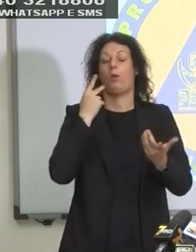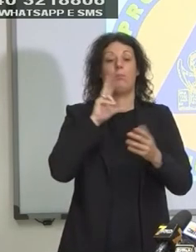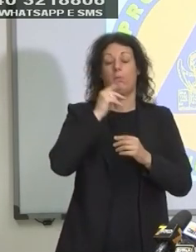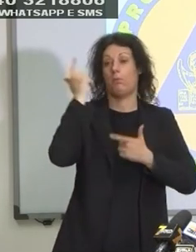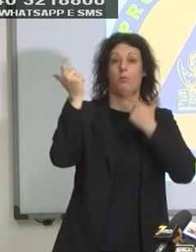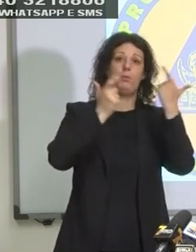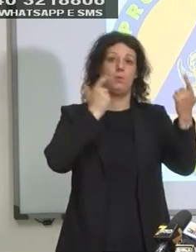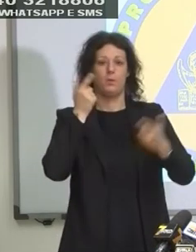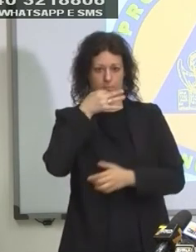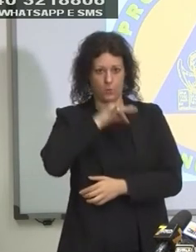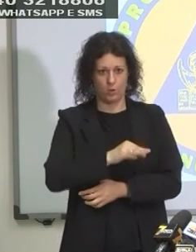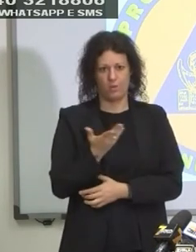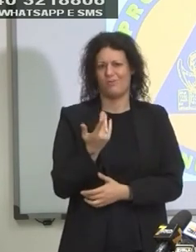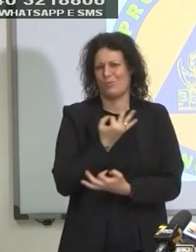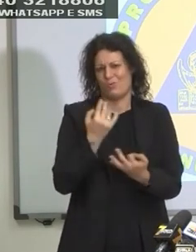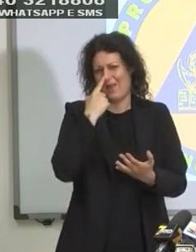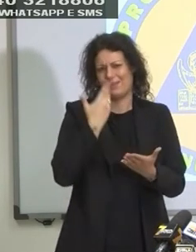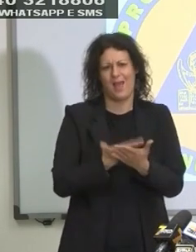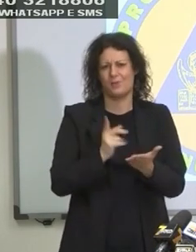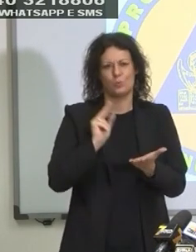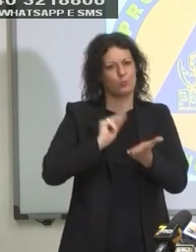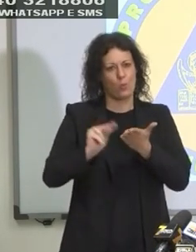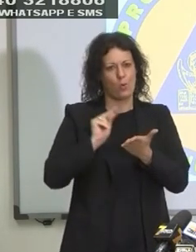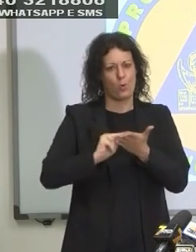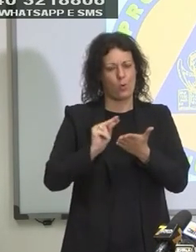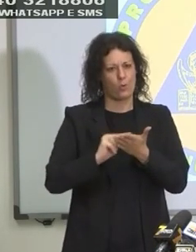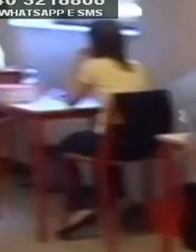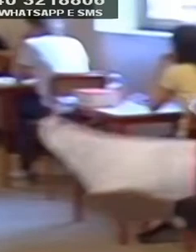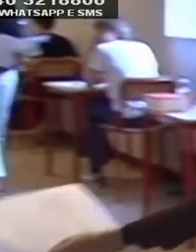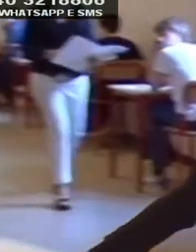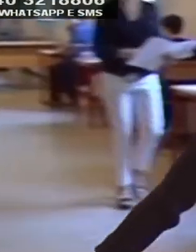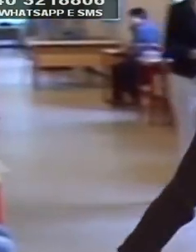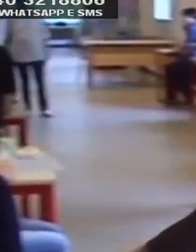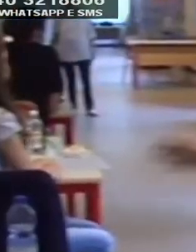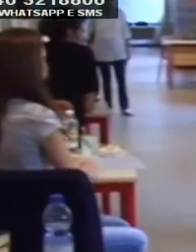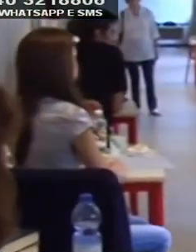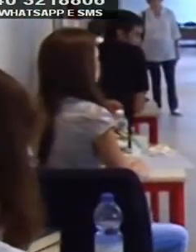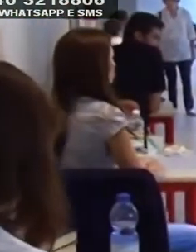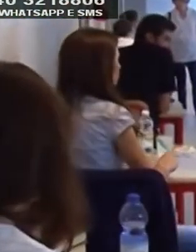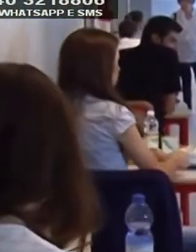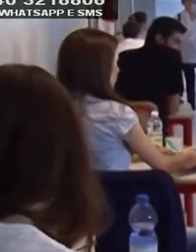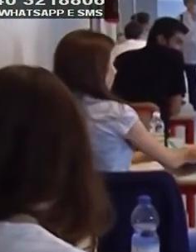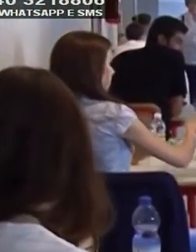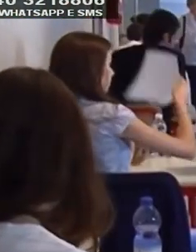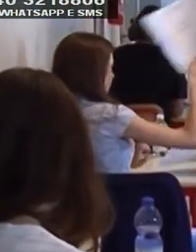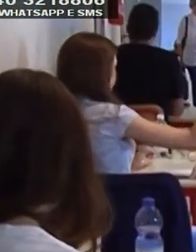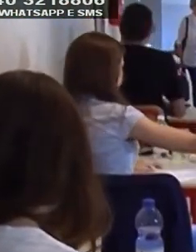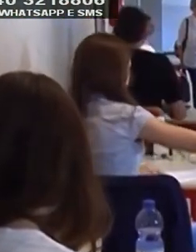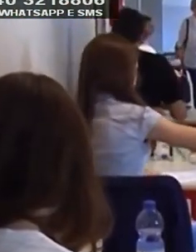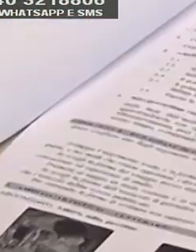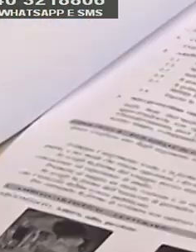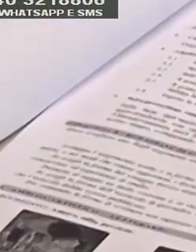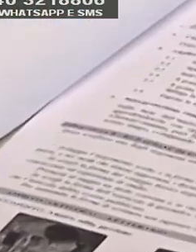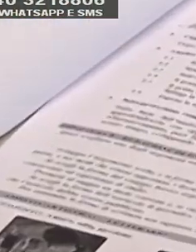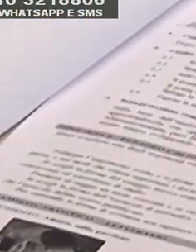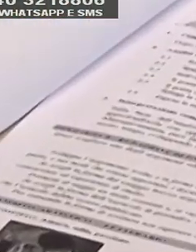penso che non funzioni così, no? La scuola non deve essere una coercizione. Infine Zaia si è rivolto ai ragazzi che da domani affronteranno l'esame